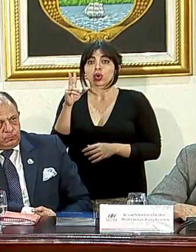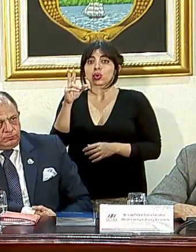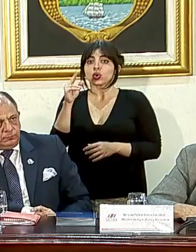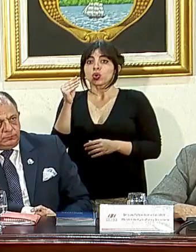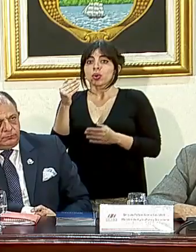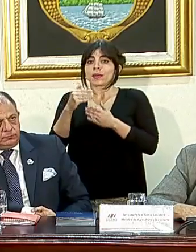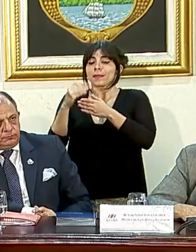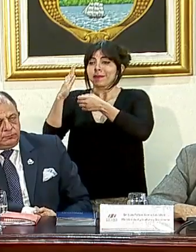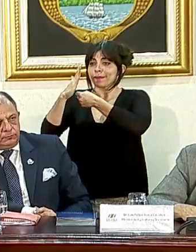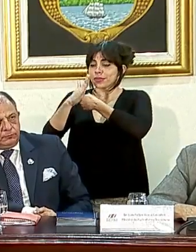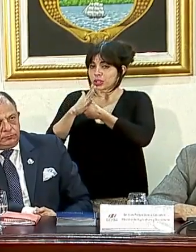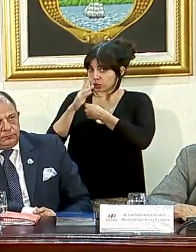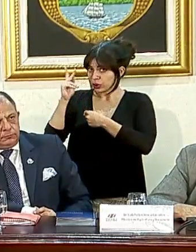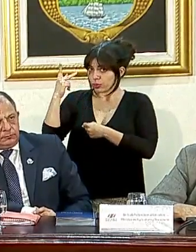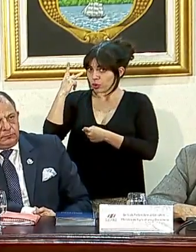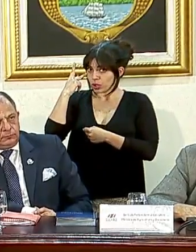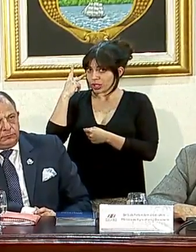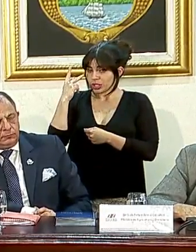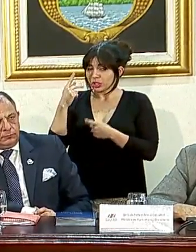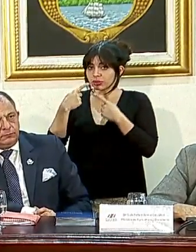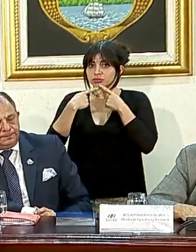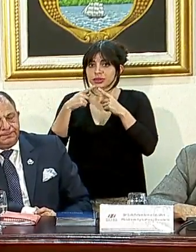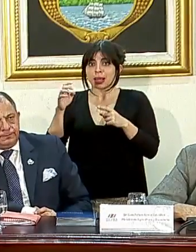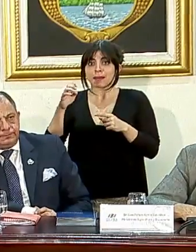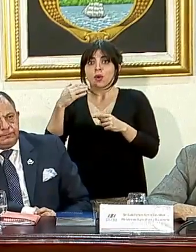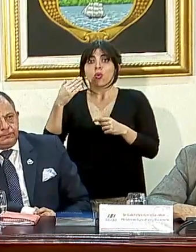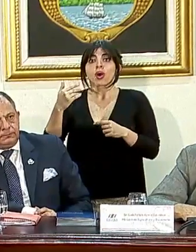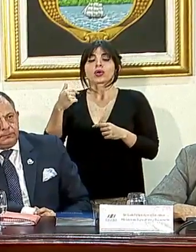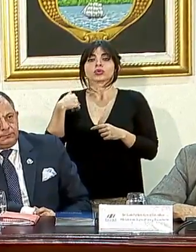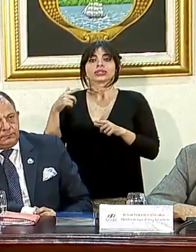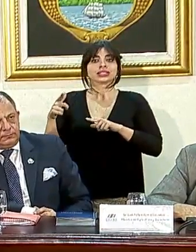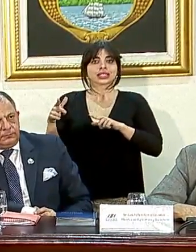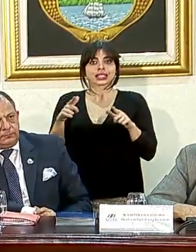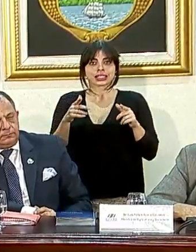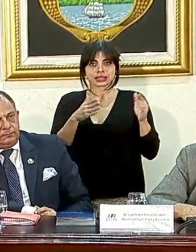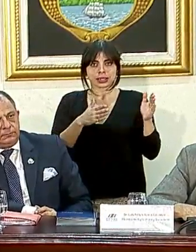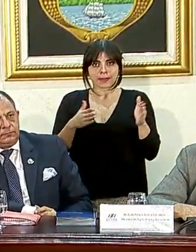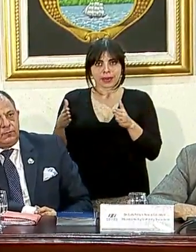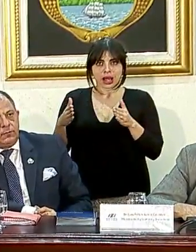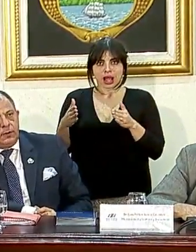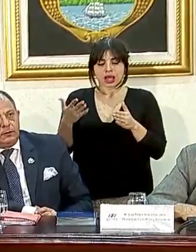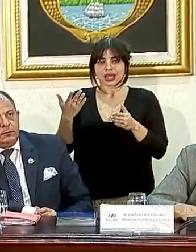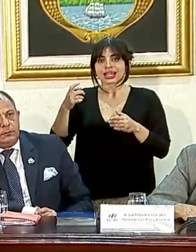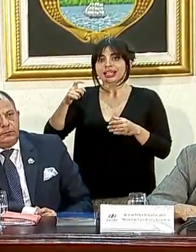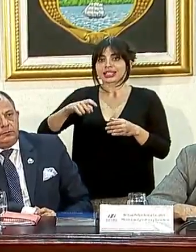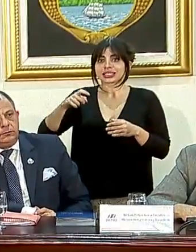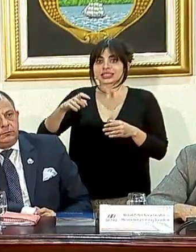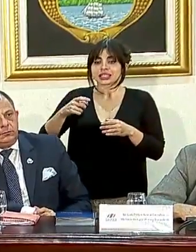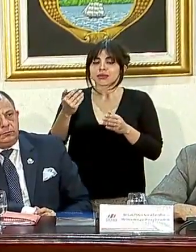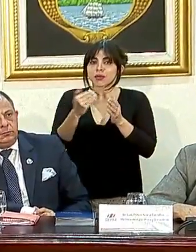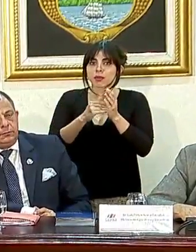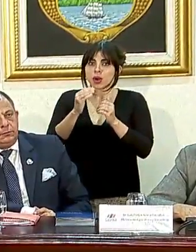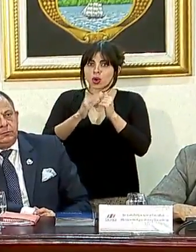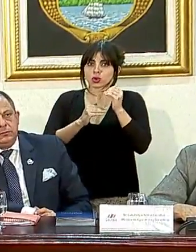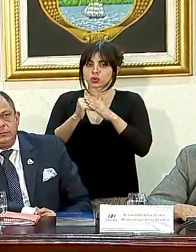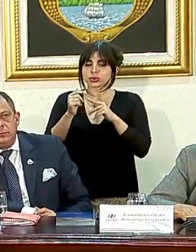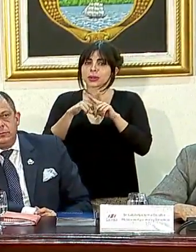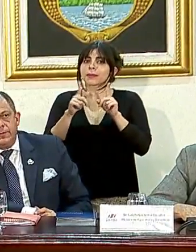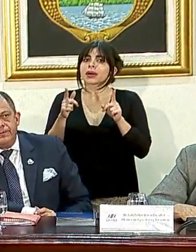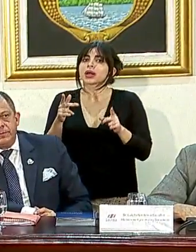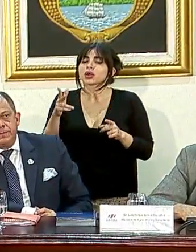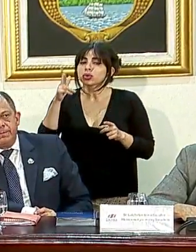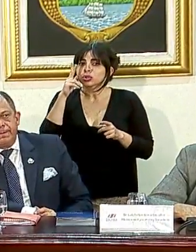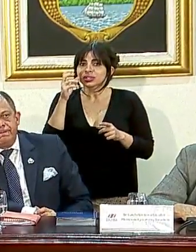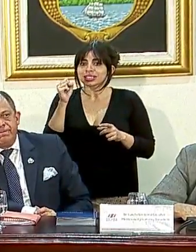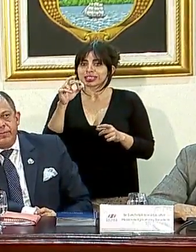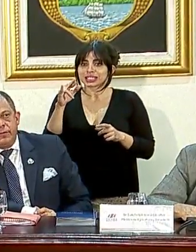en las presiones de los políticos, sino declarar la emergencia, cuando ustedes tuvieran listo el plan y lo que necesitaban reconstruir. Sin embargo, escuchando a